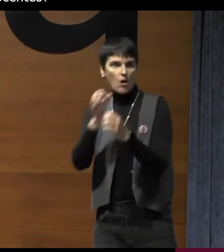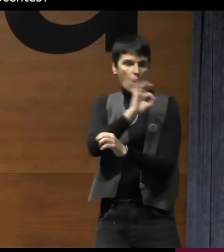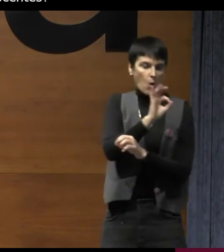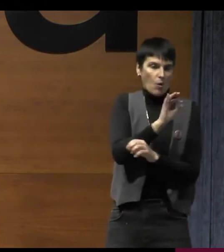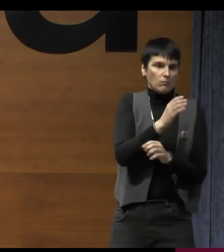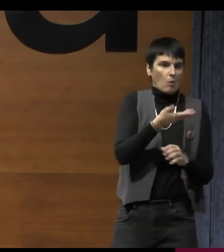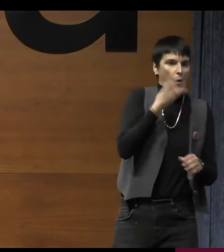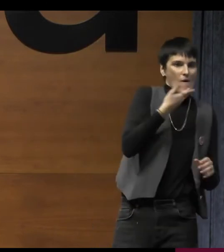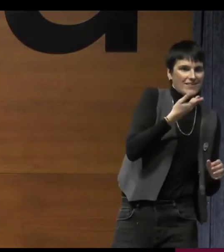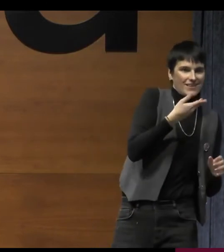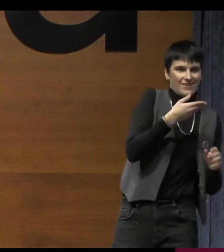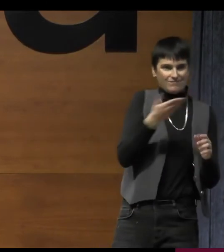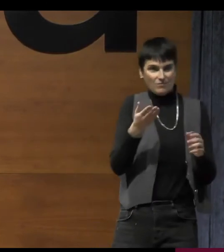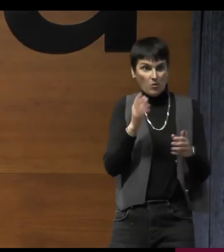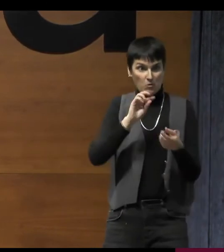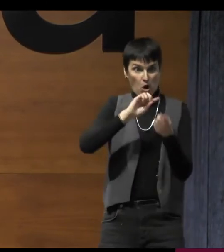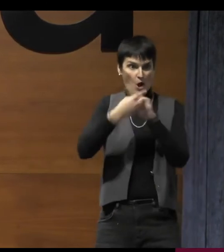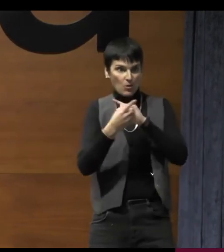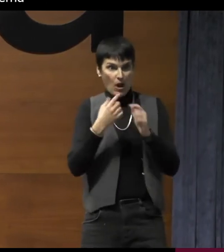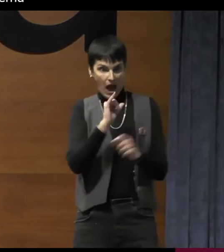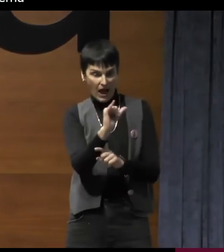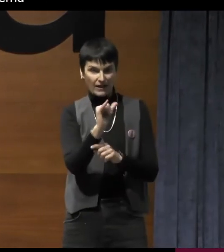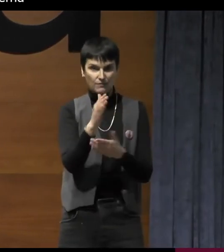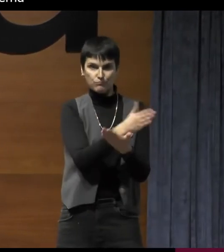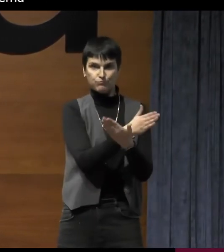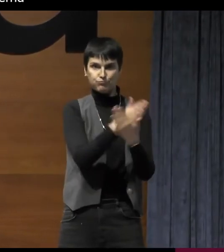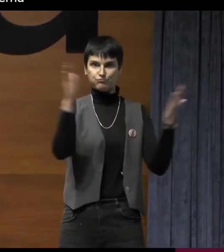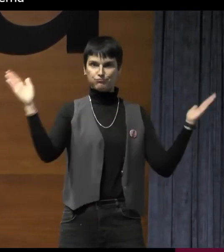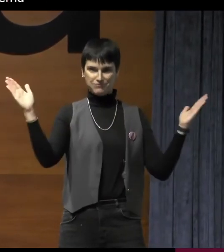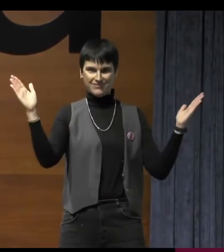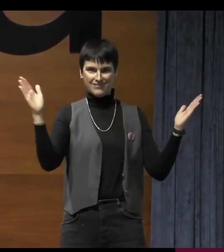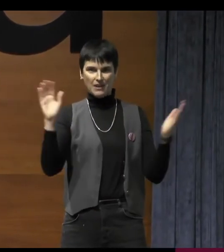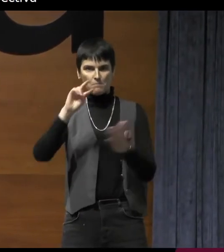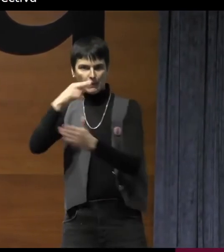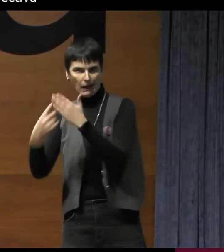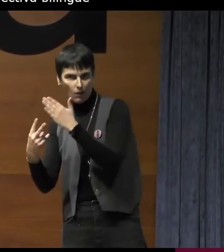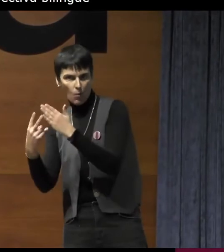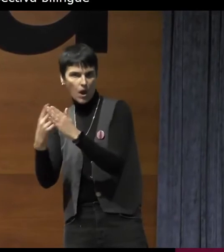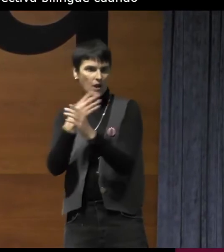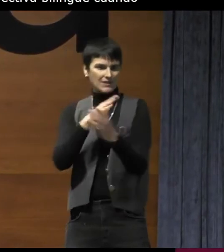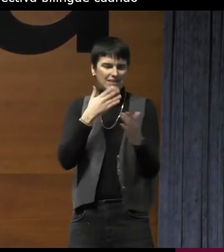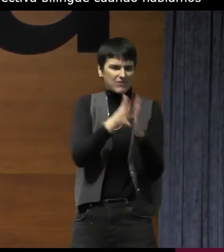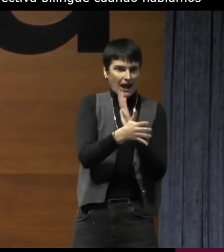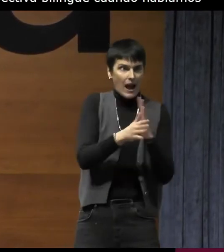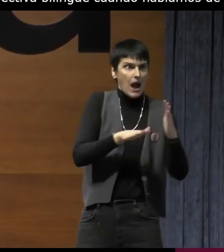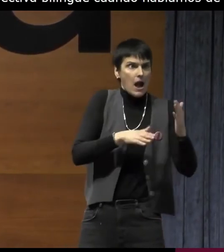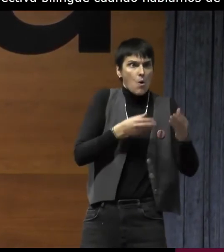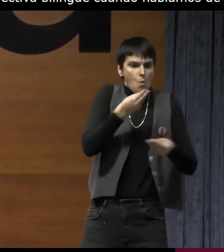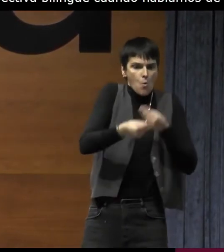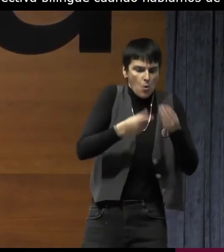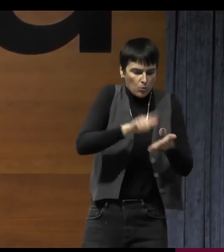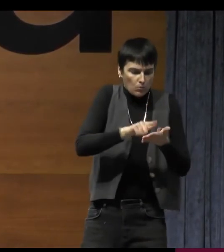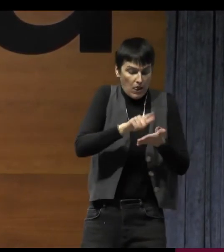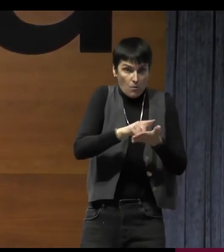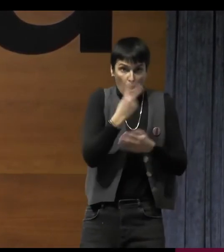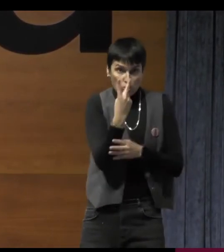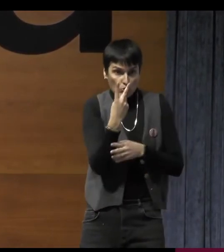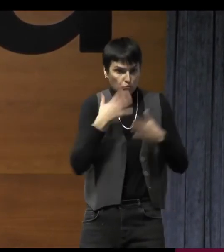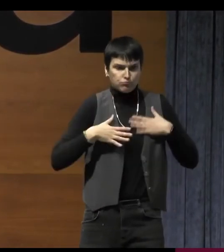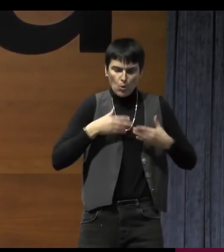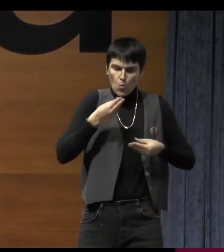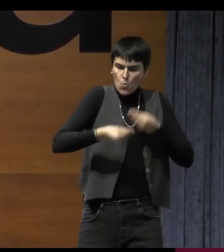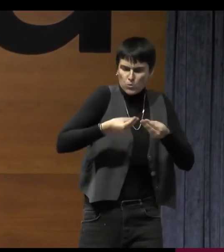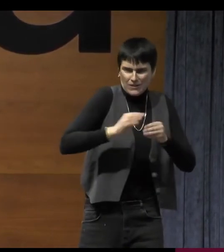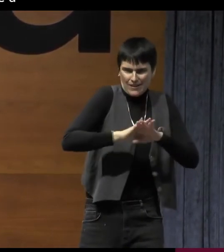la perspectiva bilingüe cuando hablamos de personas codas, porque es diferente a la de las